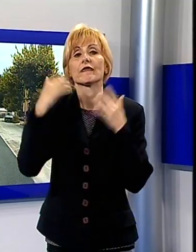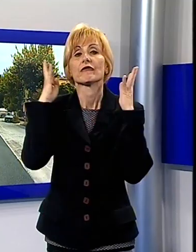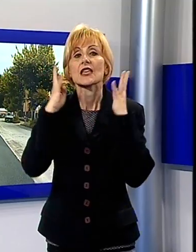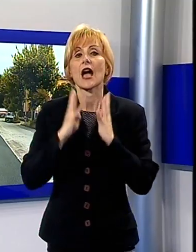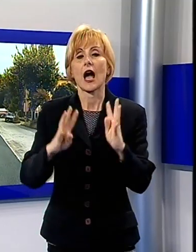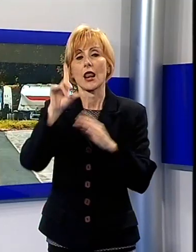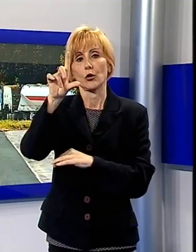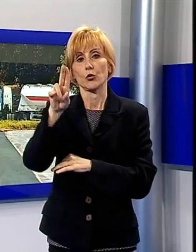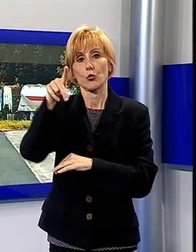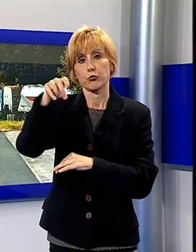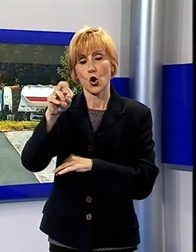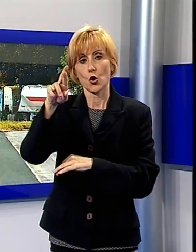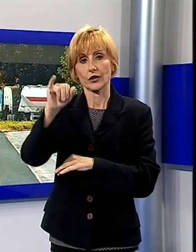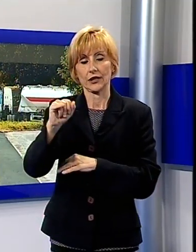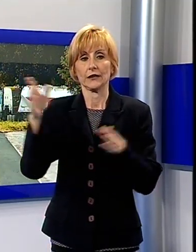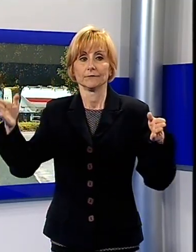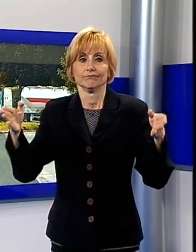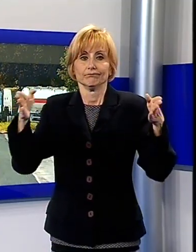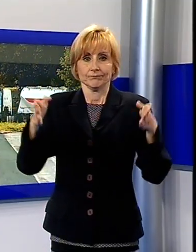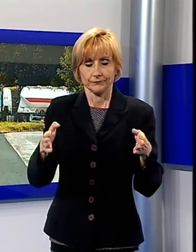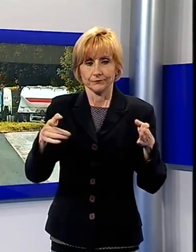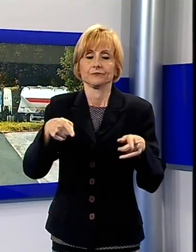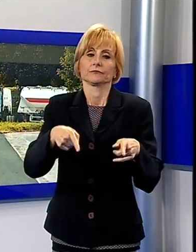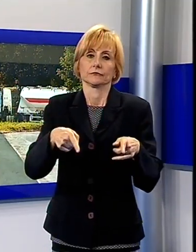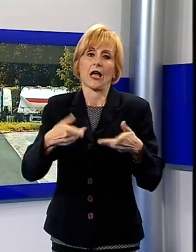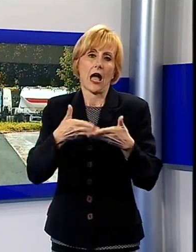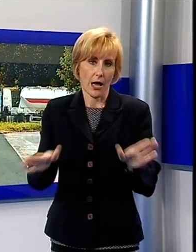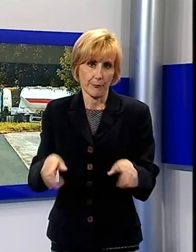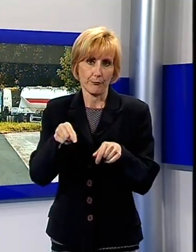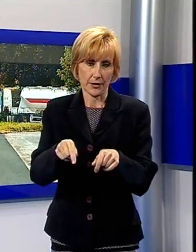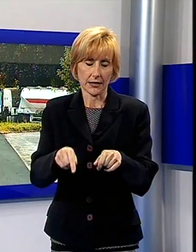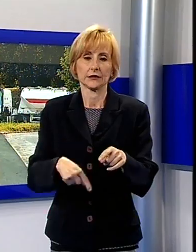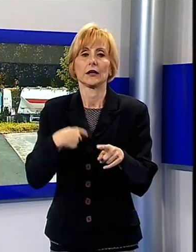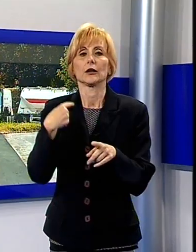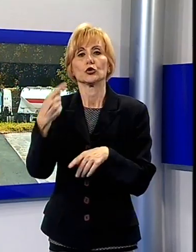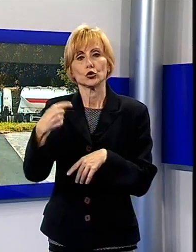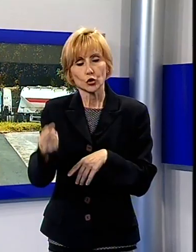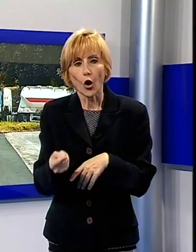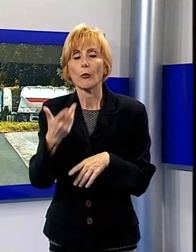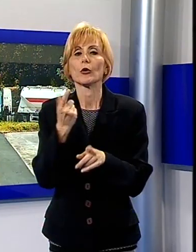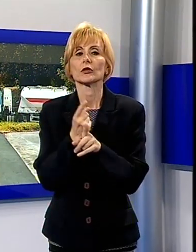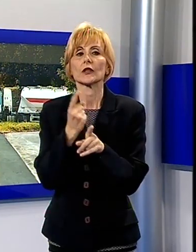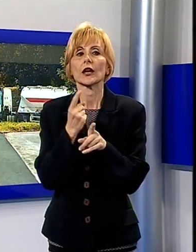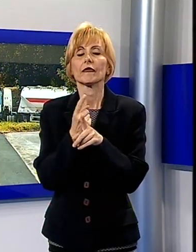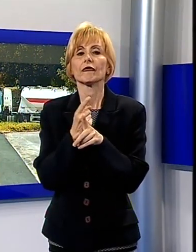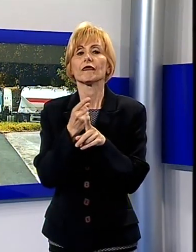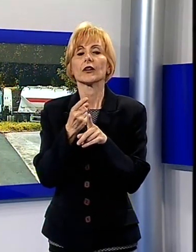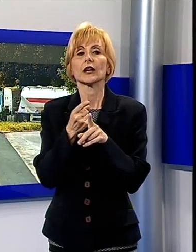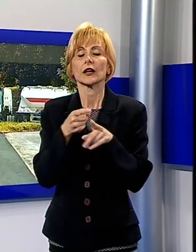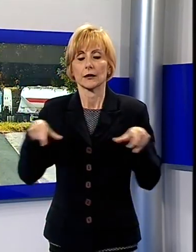dove verrà ridotta l'ampiezza dello spartitraffico. Successivamente si passerà alla realizzazione del bypass sugli spalti delle mura